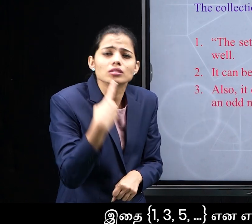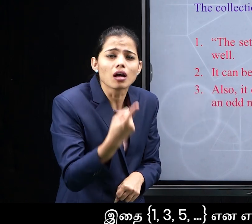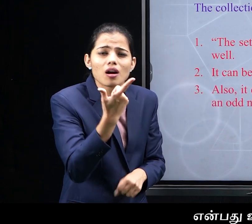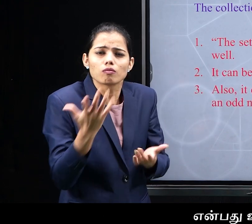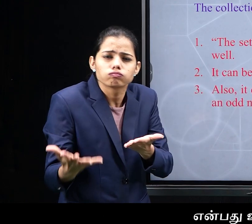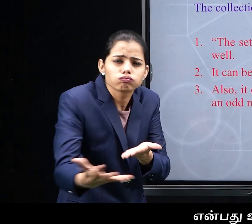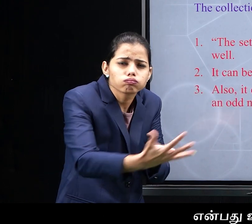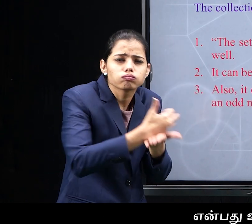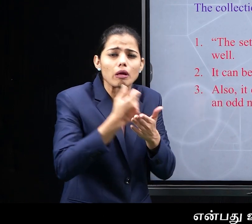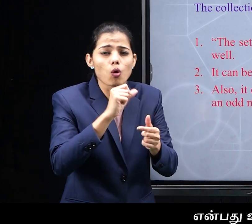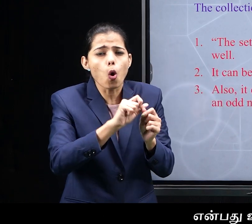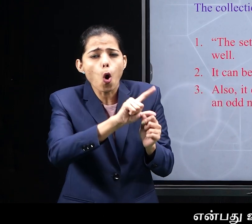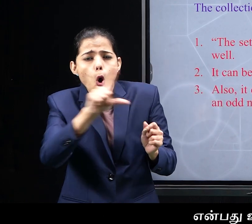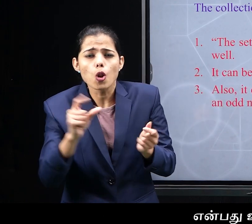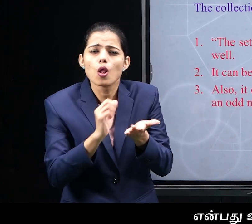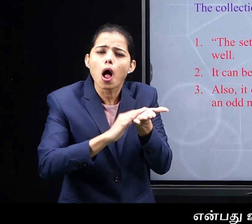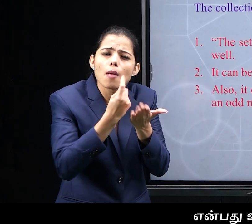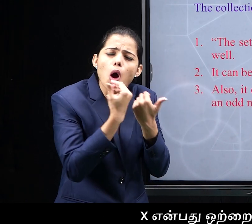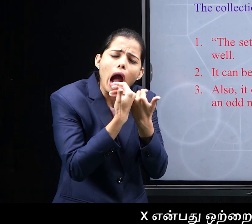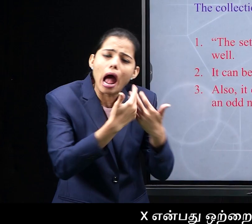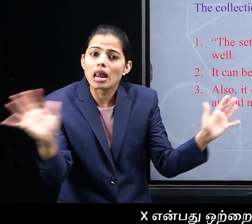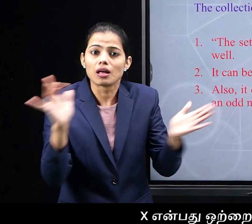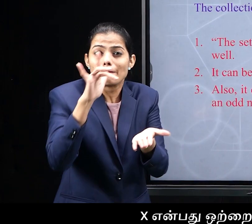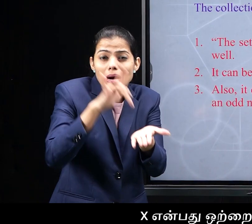நான் என்ன சொல்கிறேன் என்பது உங்களுக்கு தெரியும். எக்ஸ் என்பது